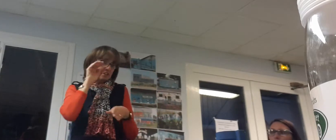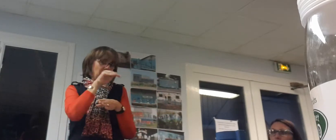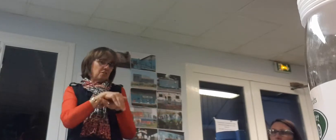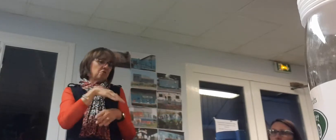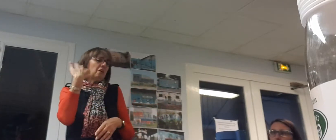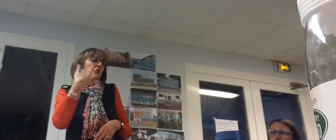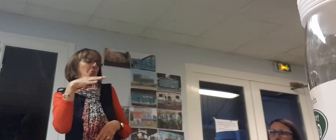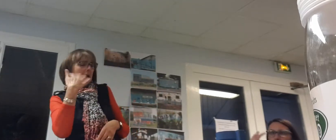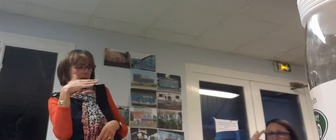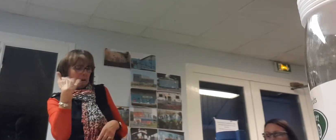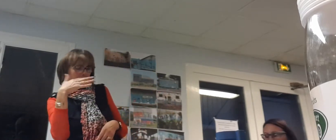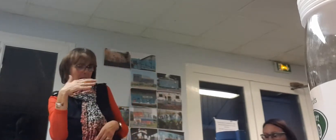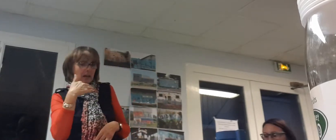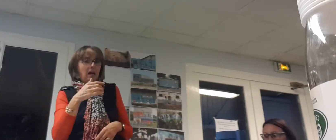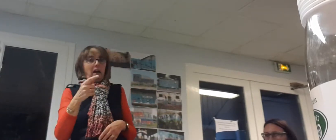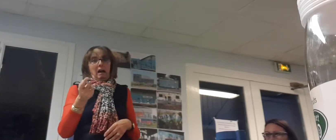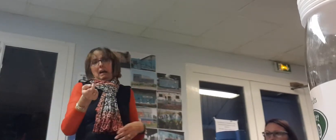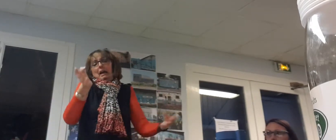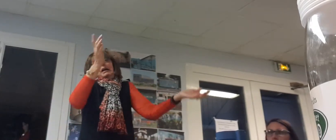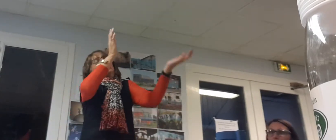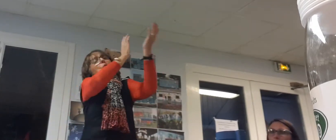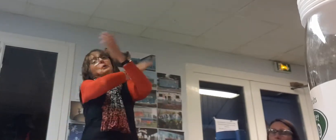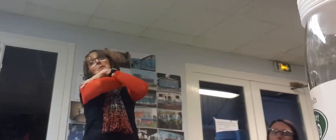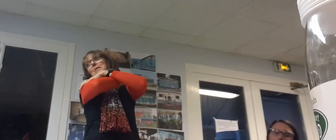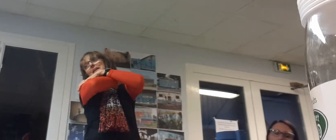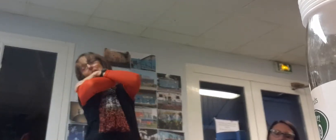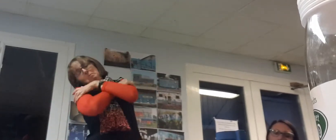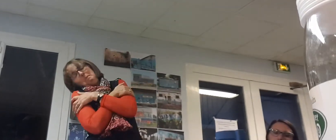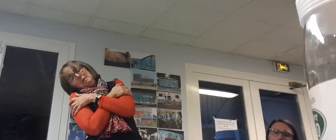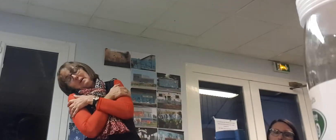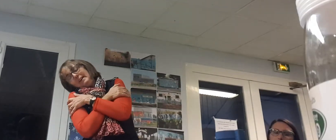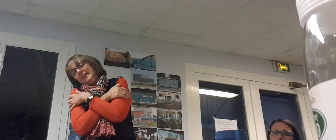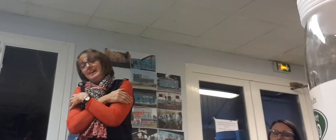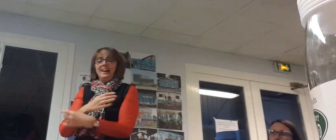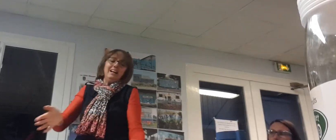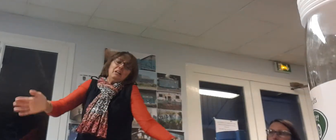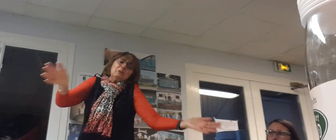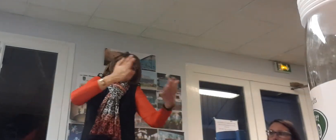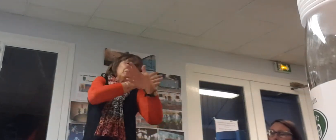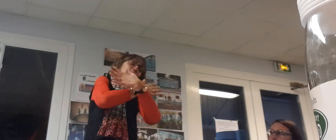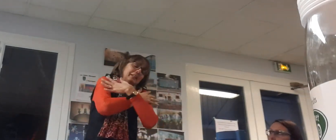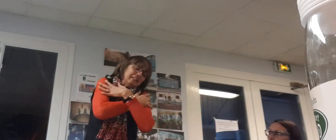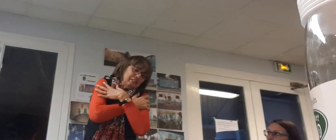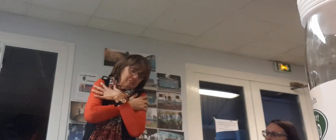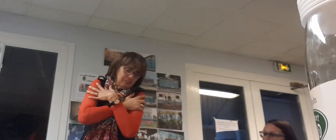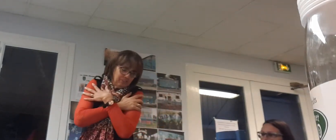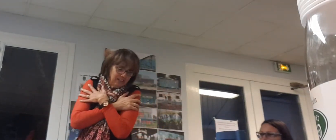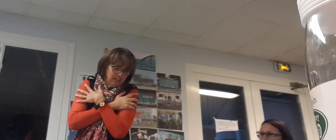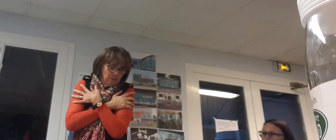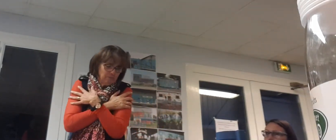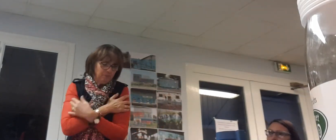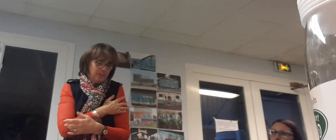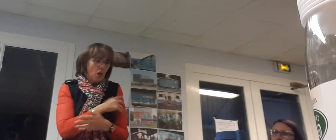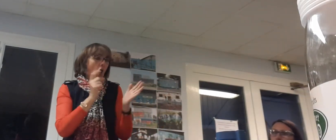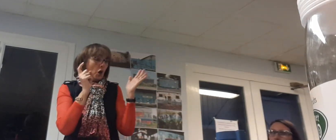l'ai revue un soir, ah là là, elle est retombée dans mes bras, elle est retombée dans mes bras.